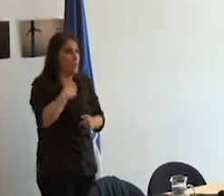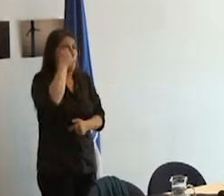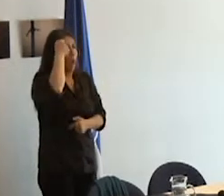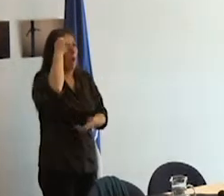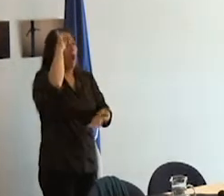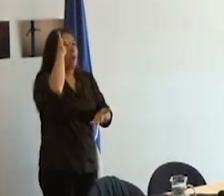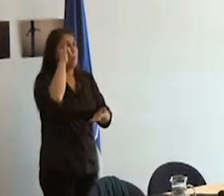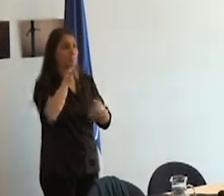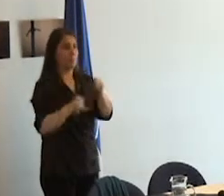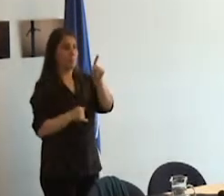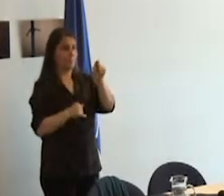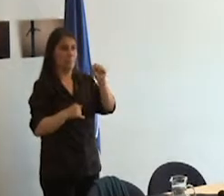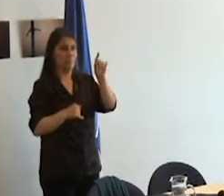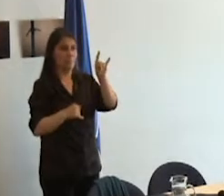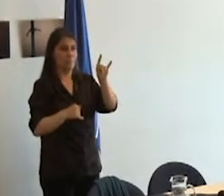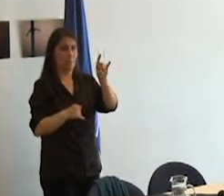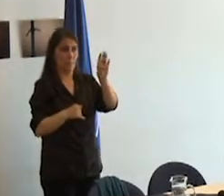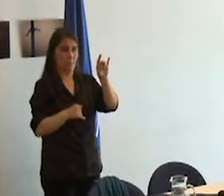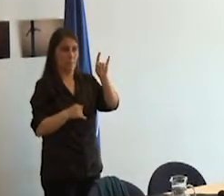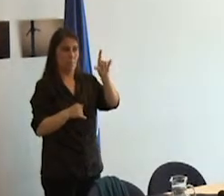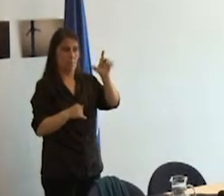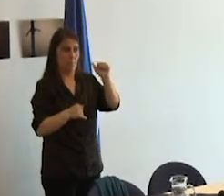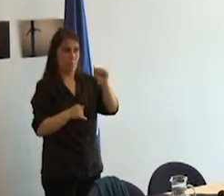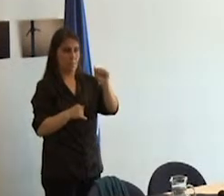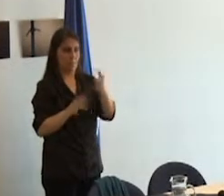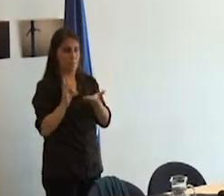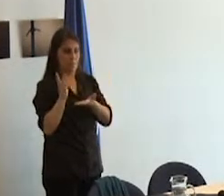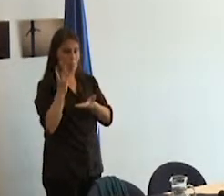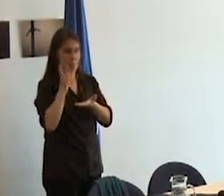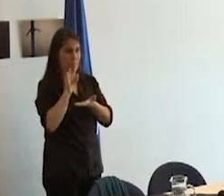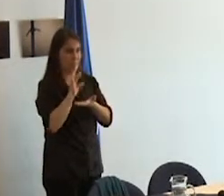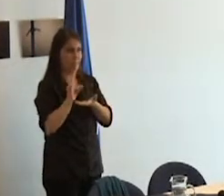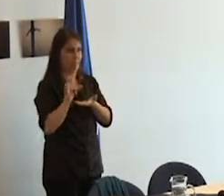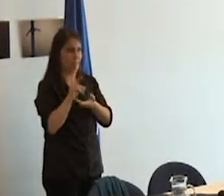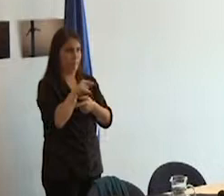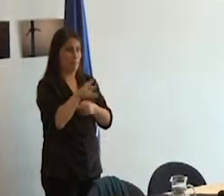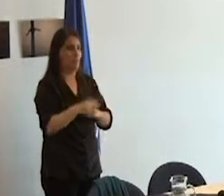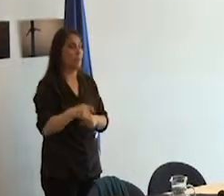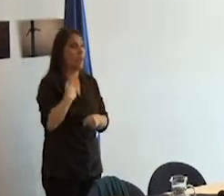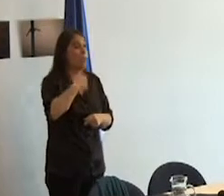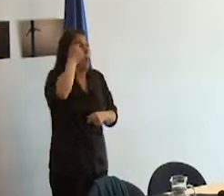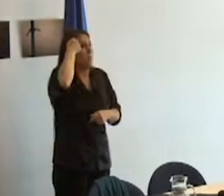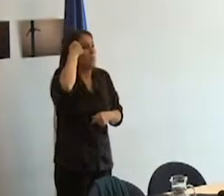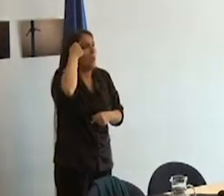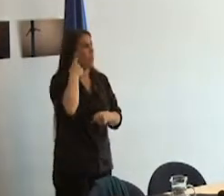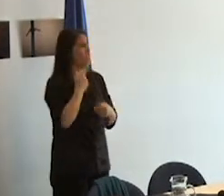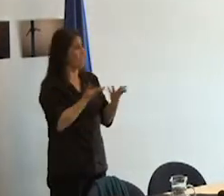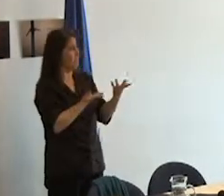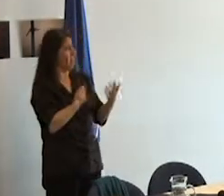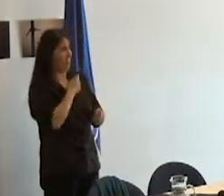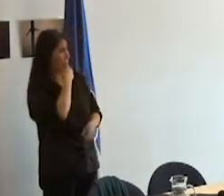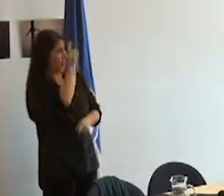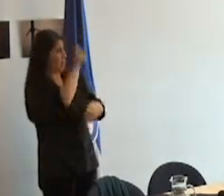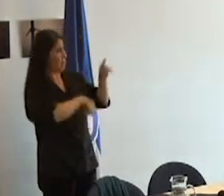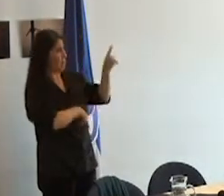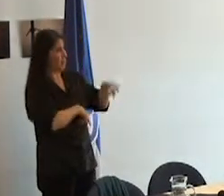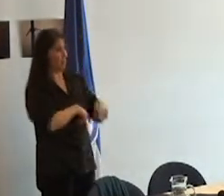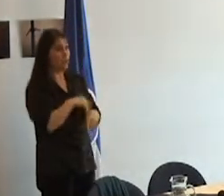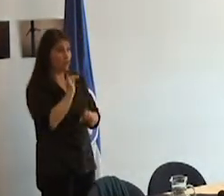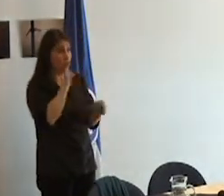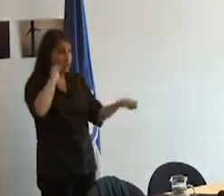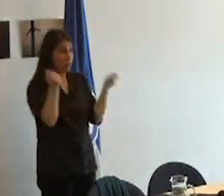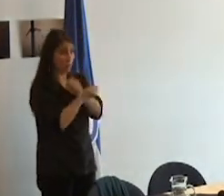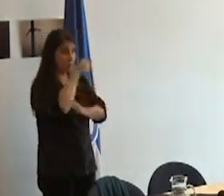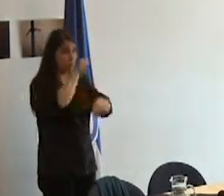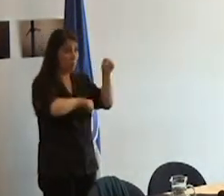creer que todavía no es demasiado tarde para emprender la creación de la utopía contraria, una